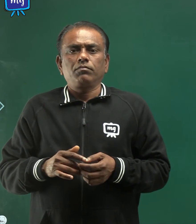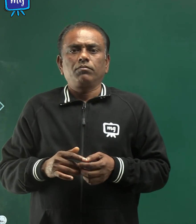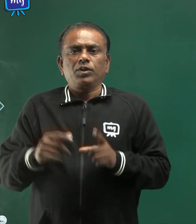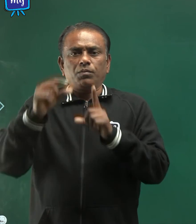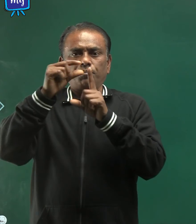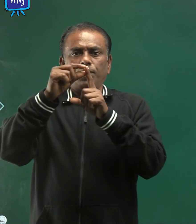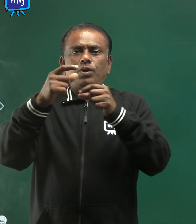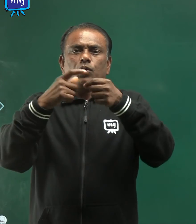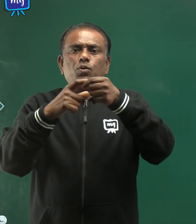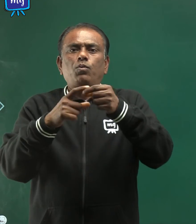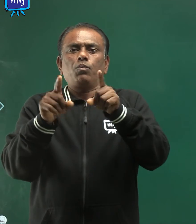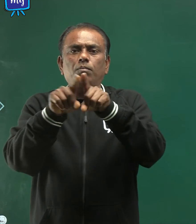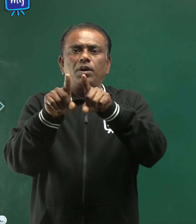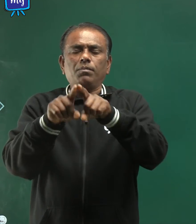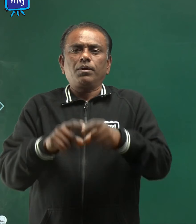PQ बराबर